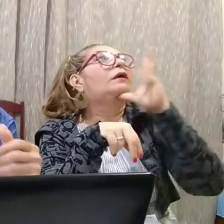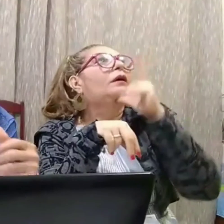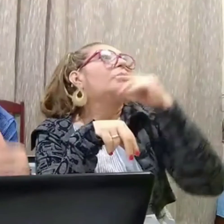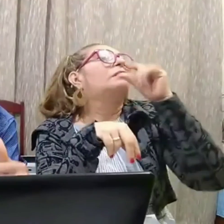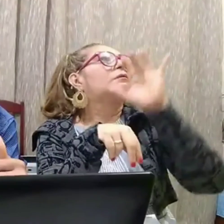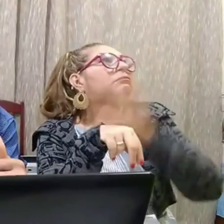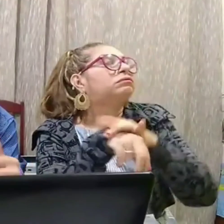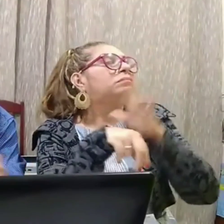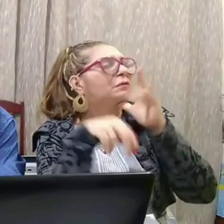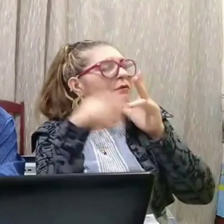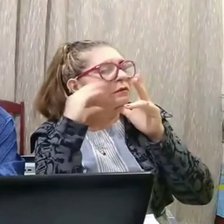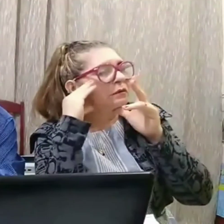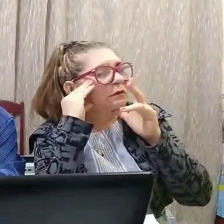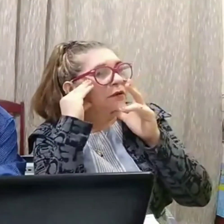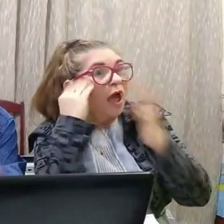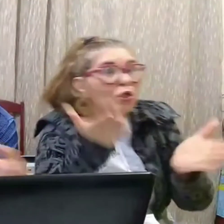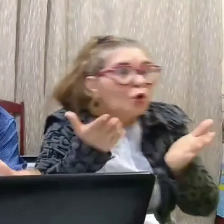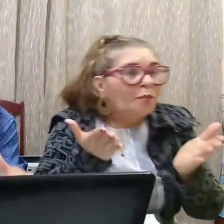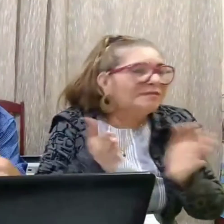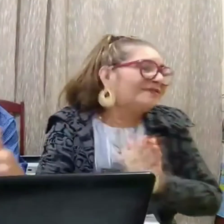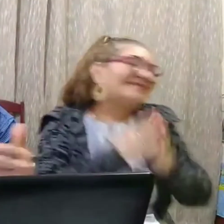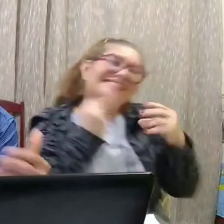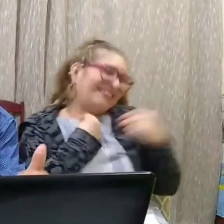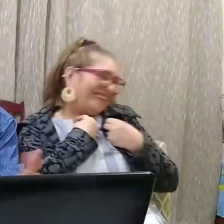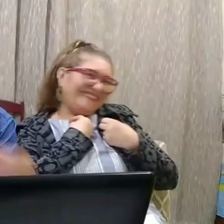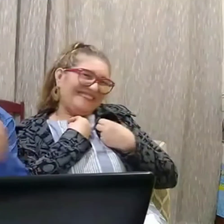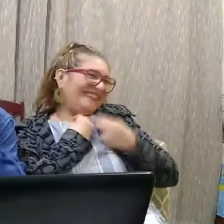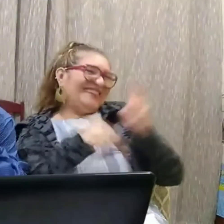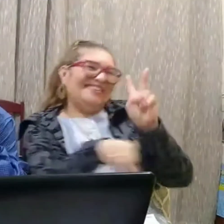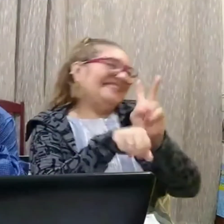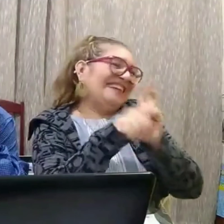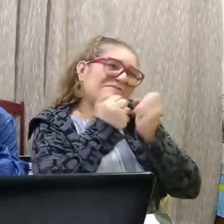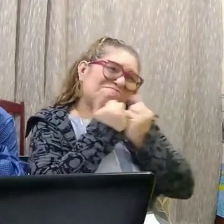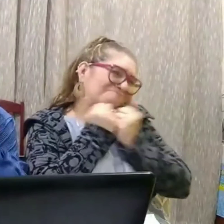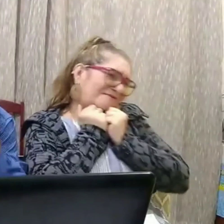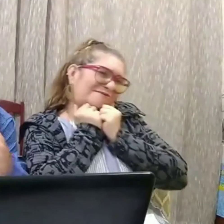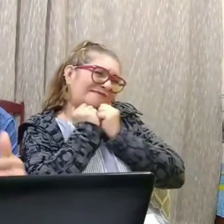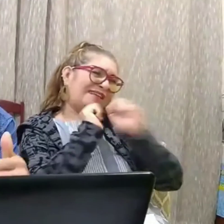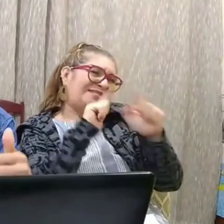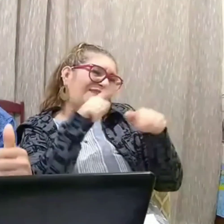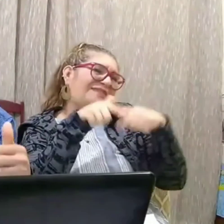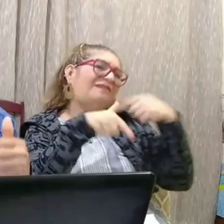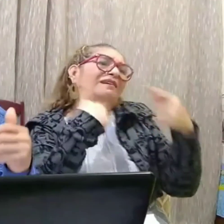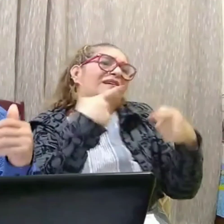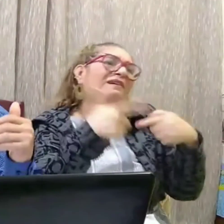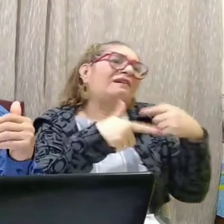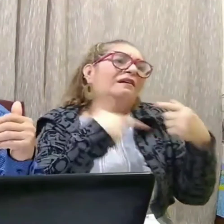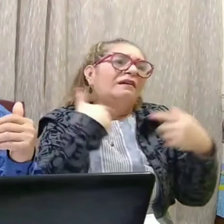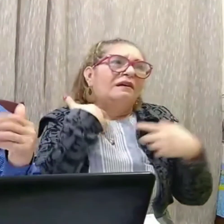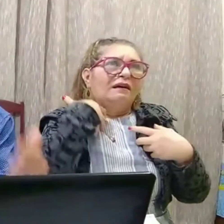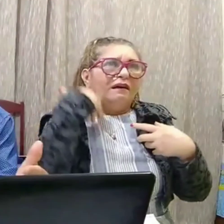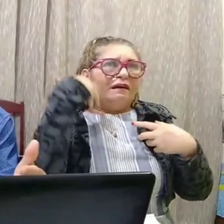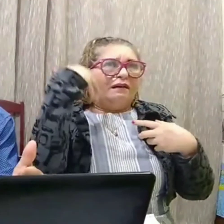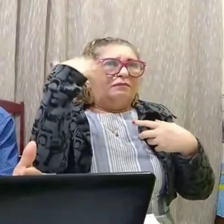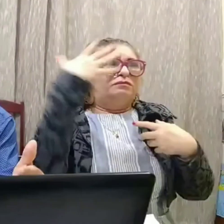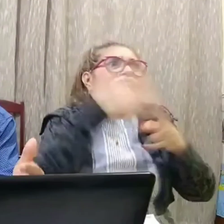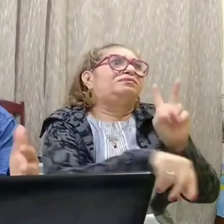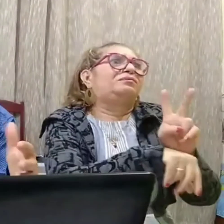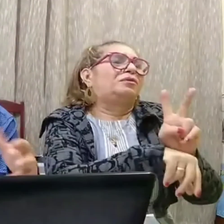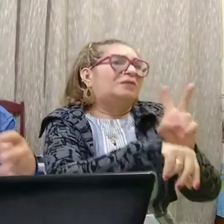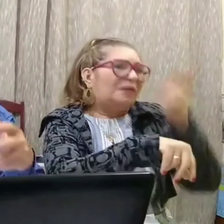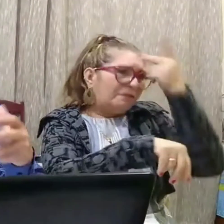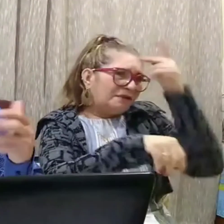No começo, você vai com toda alegria, com toda satisfação, mas começa a chegar o dia que você já está indo cuidar da